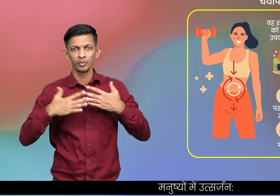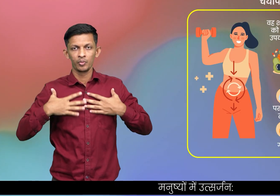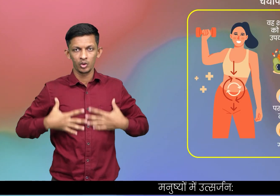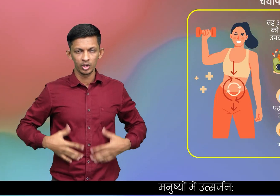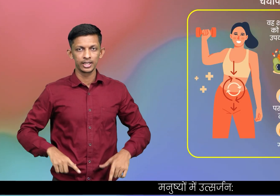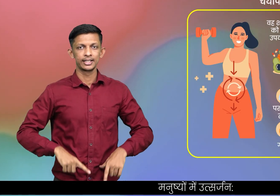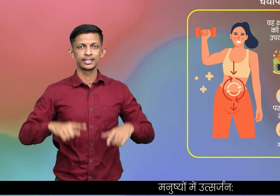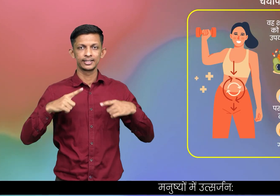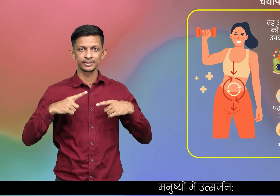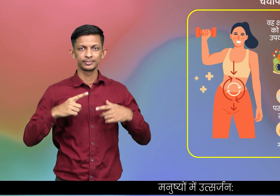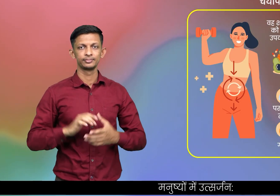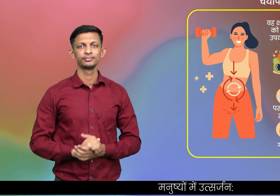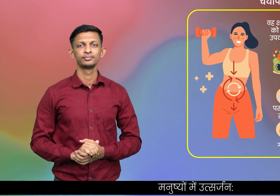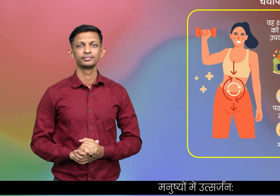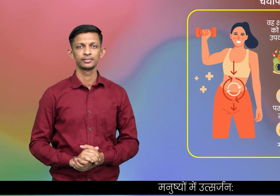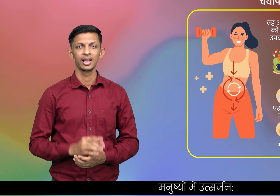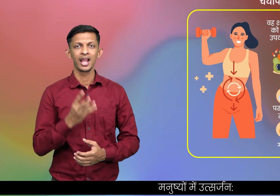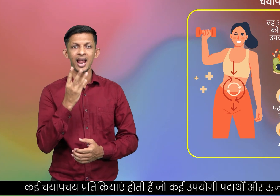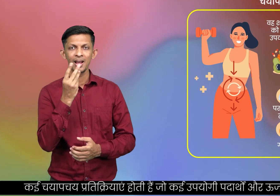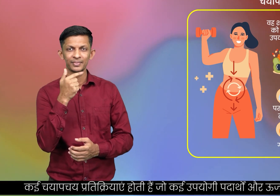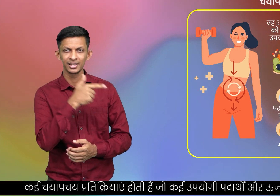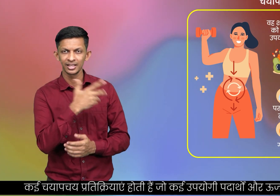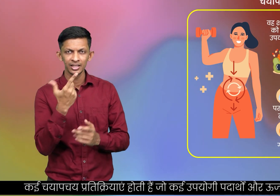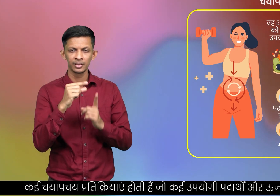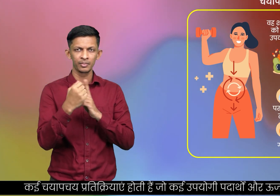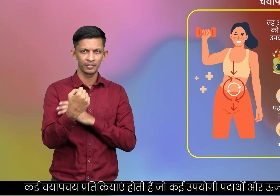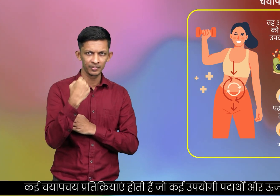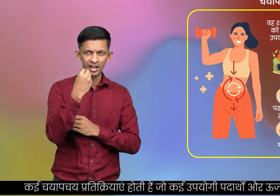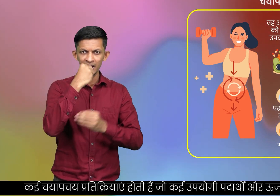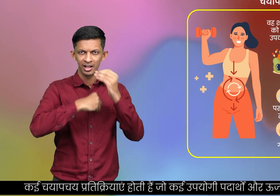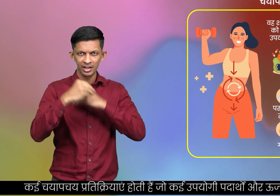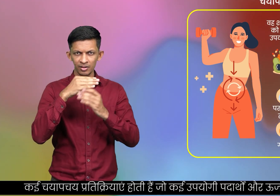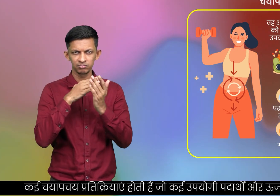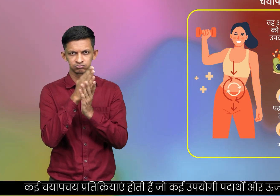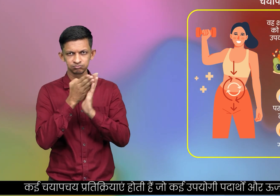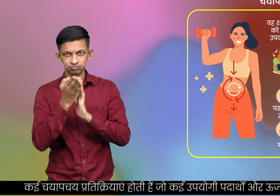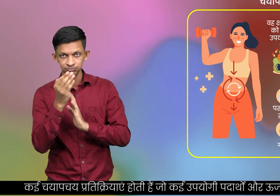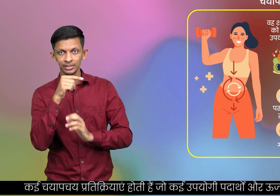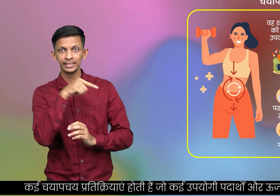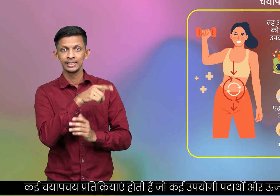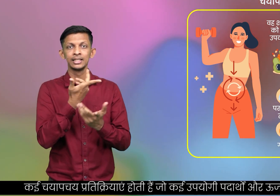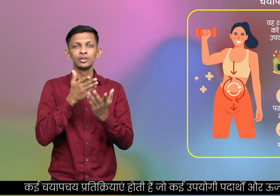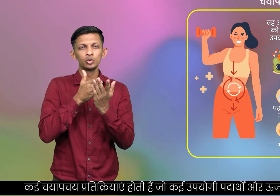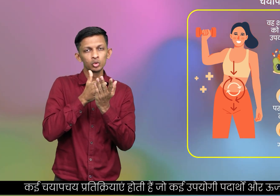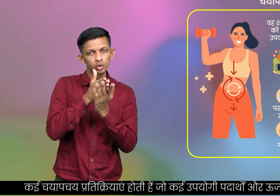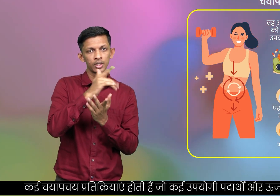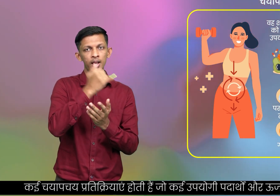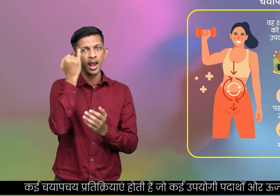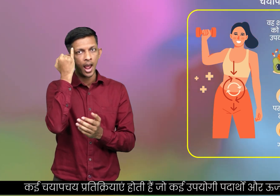में उत्सर्जन कई चयापचय प्रतिक्रियाएं होते हैं जो